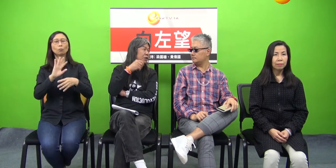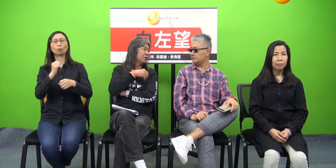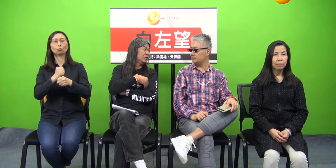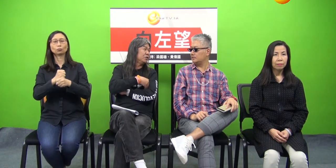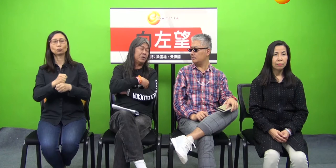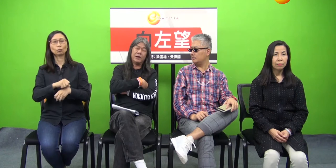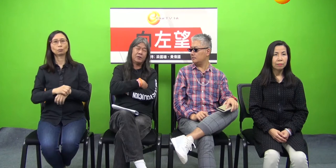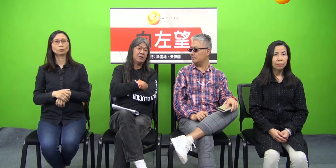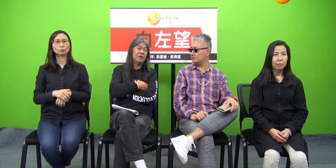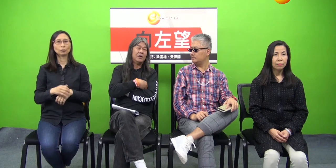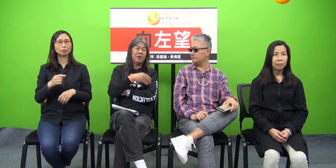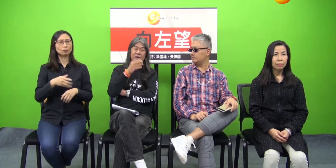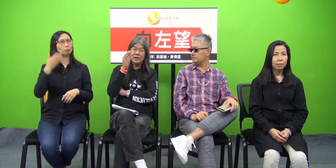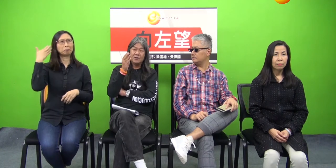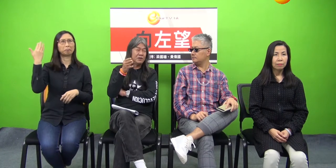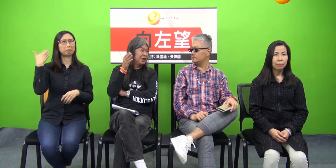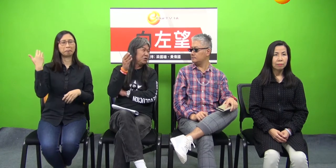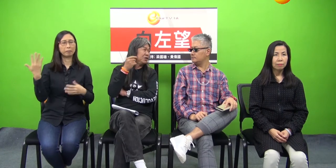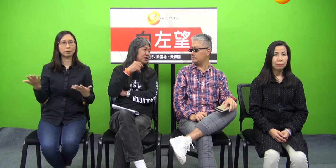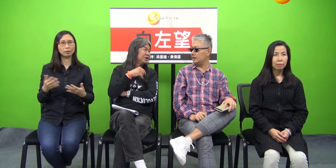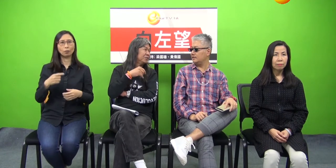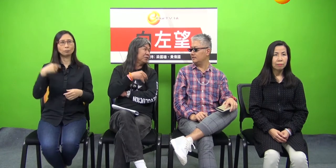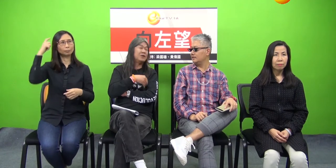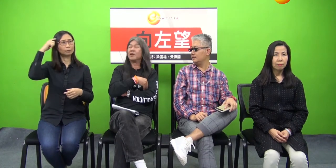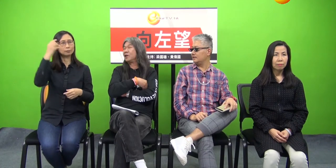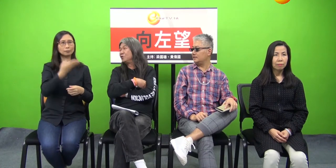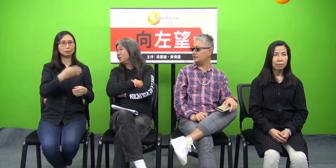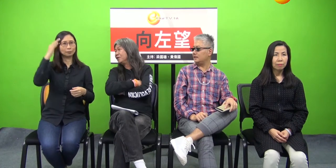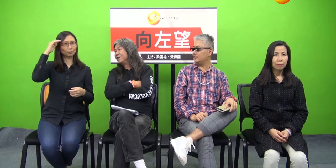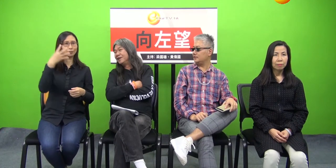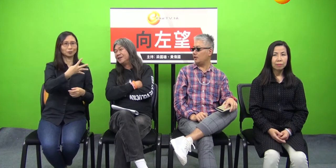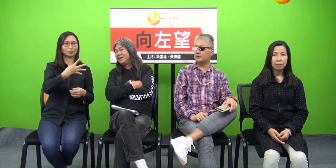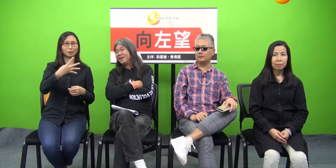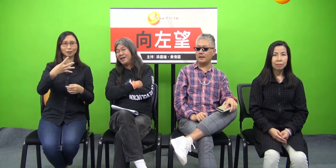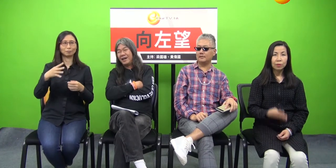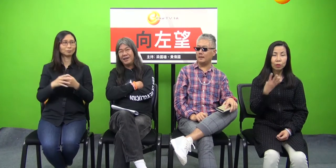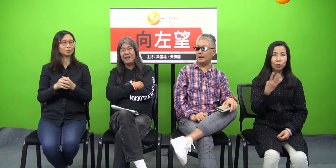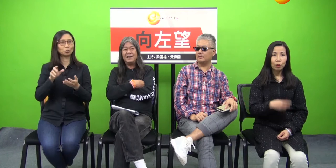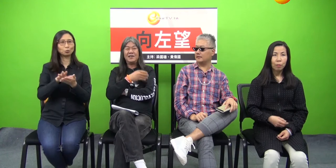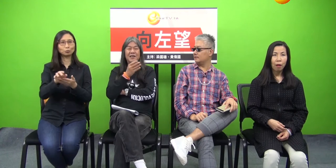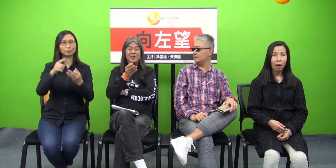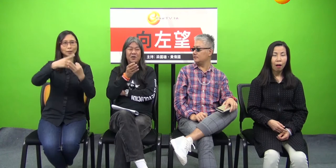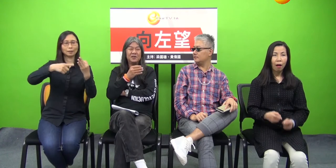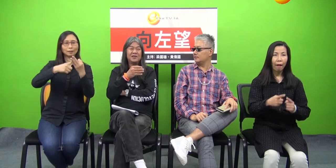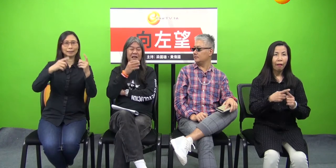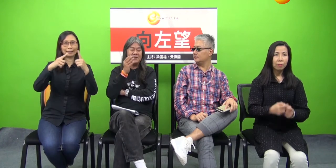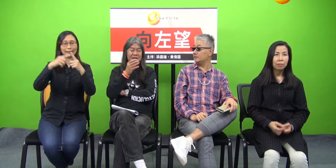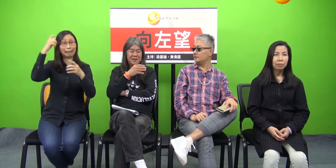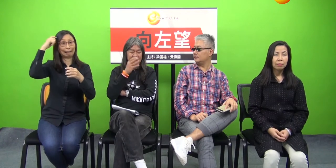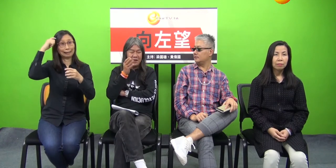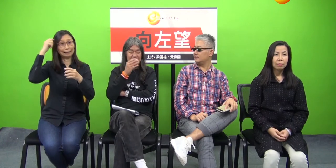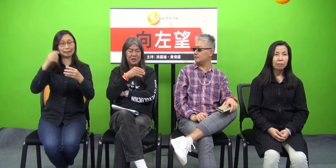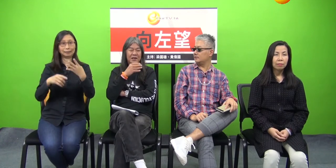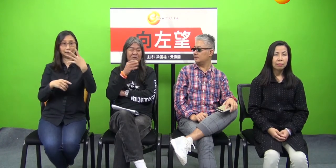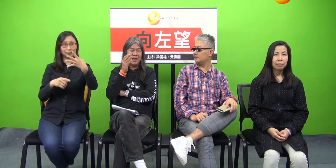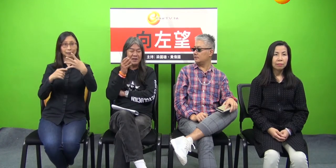端？咩叫低端？我未聽過，我淨係知道有四端嘅啫。你知咩叫四端？ 人之四端，孔孟 係啦。人之四端，人之事有